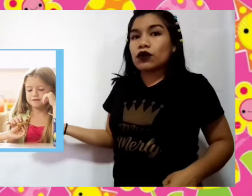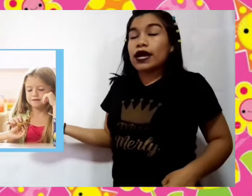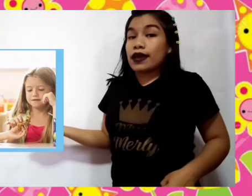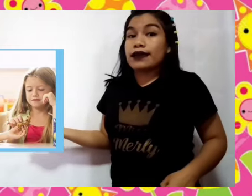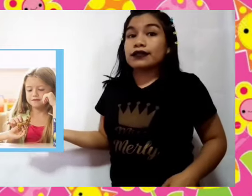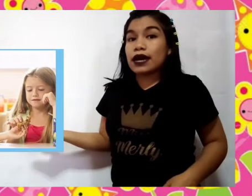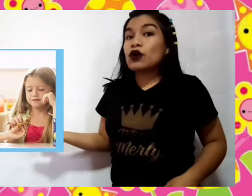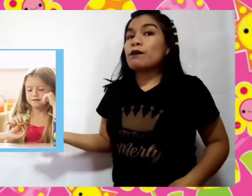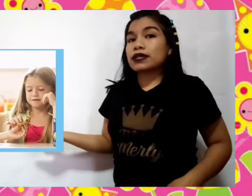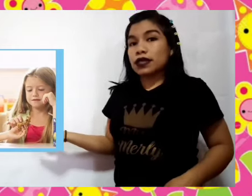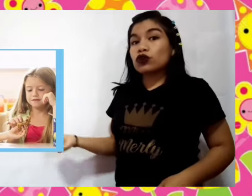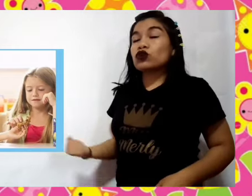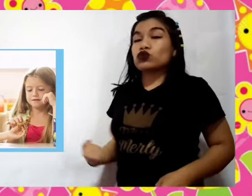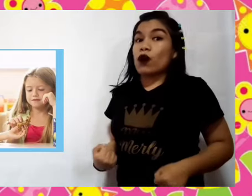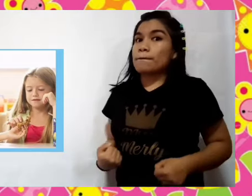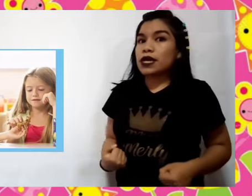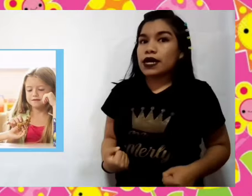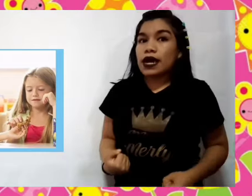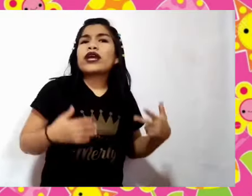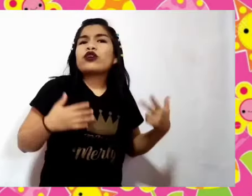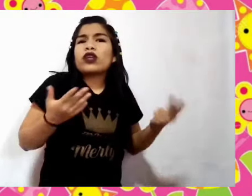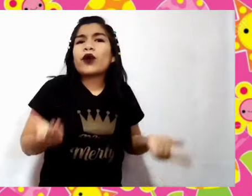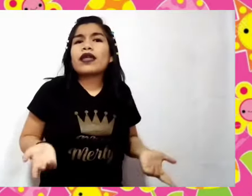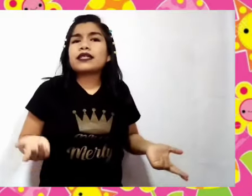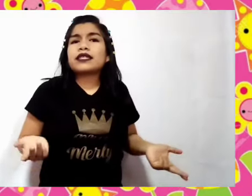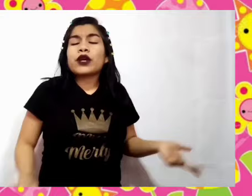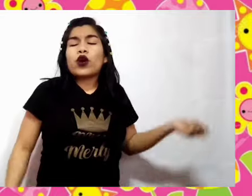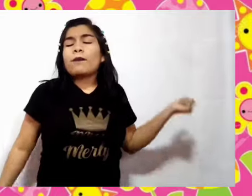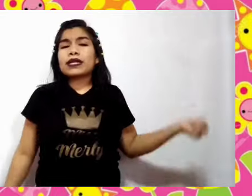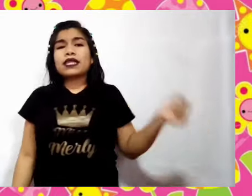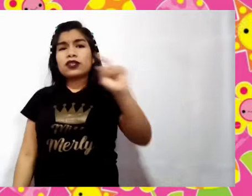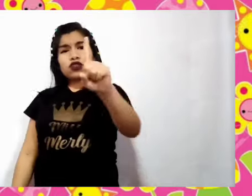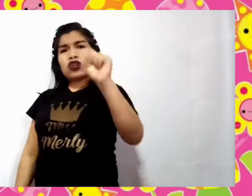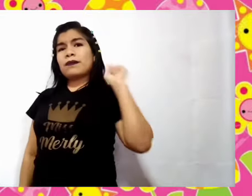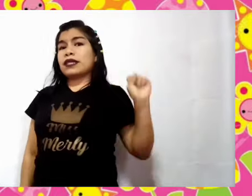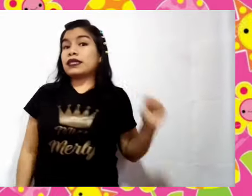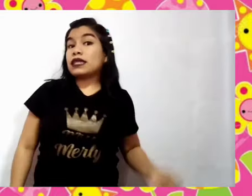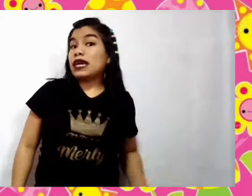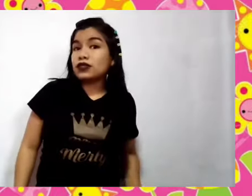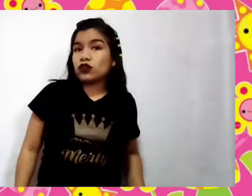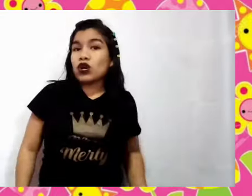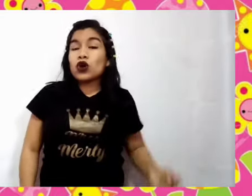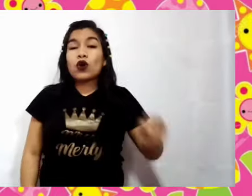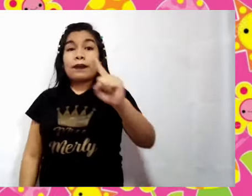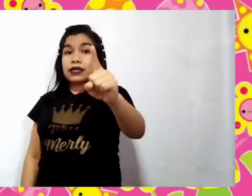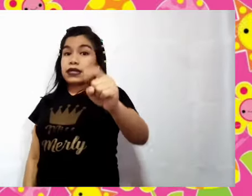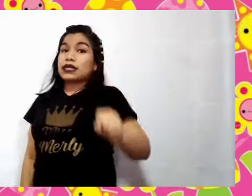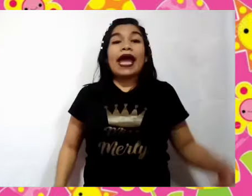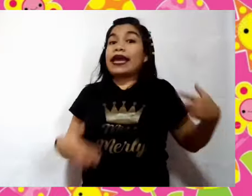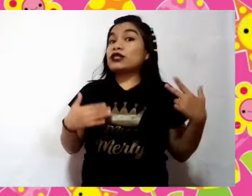Compartirlo. Ella está compartiendo con su amiga. Ahora yo te voy a decir, compartir no solamente es eso. Compartir